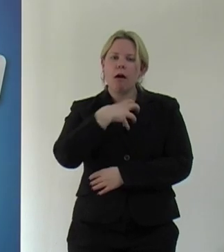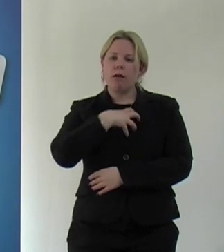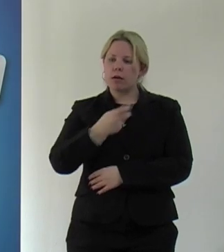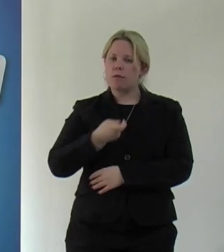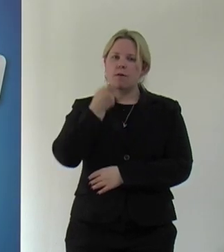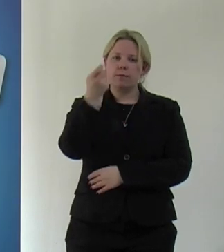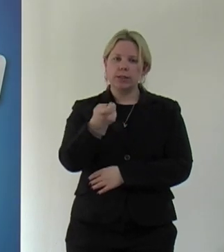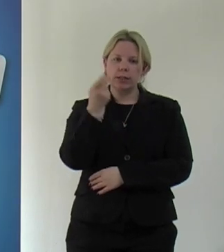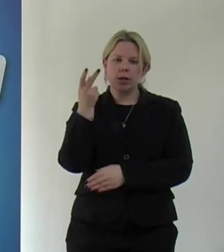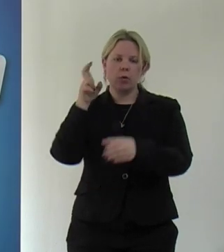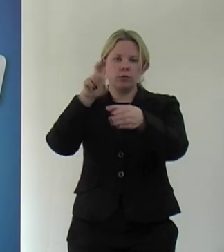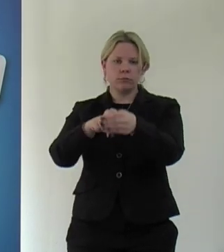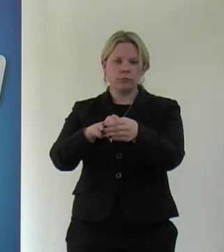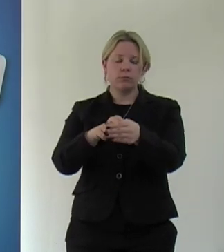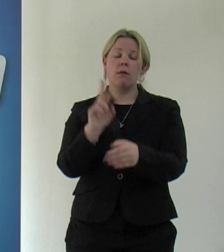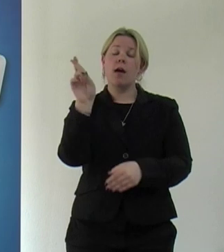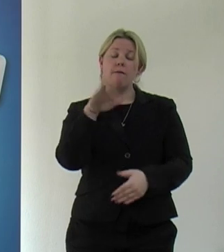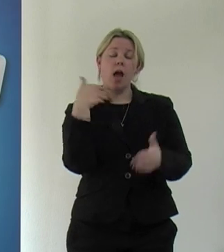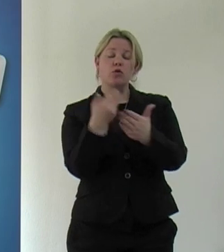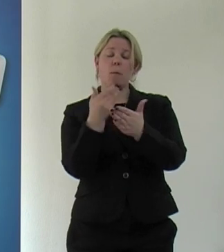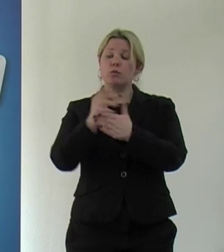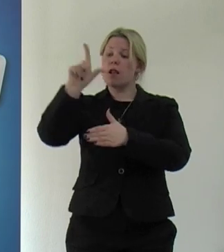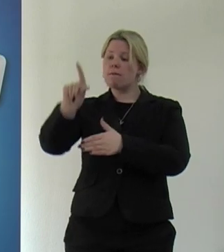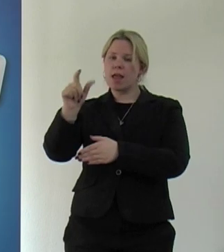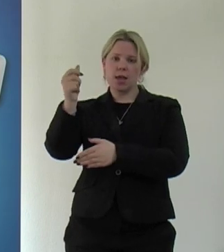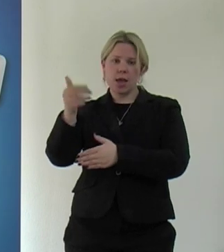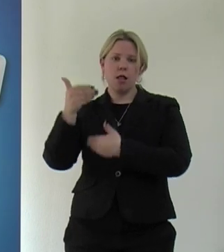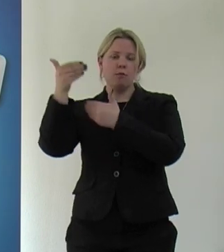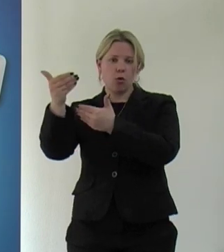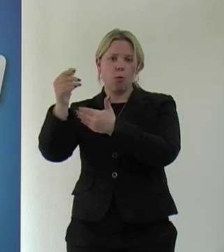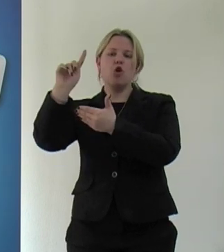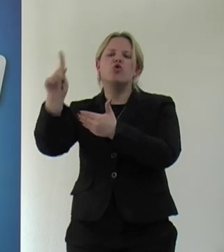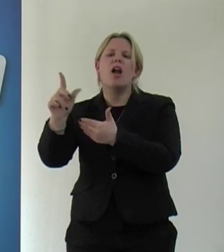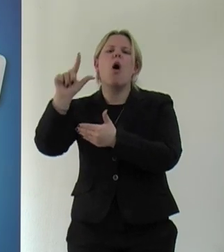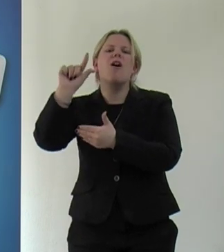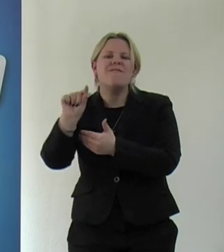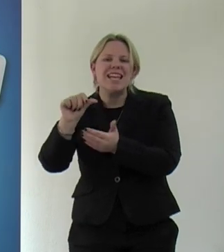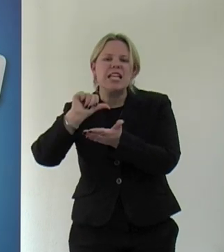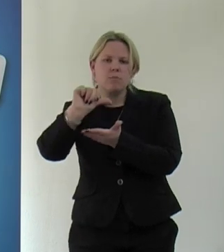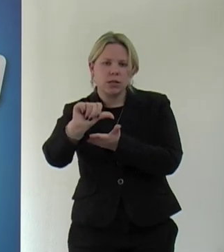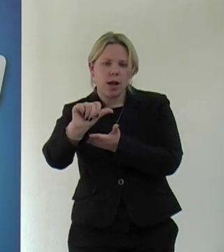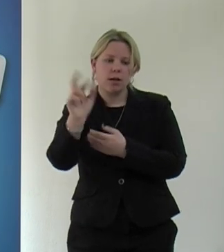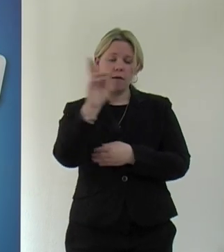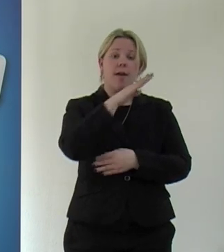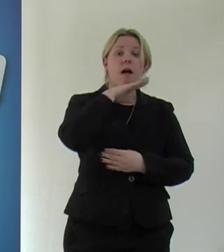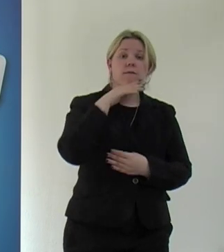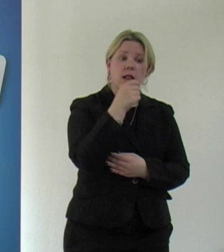Wer wenig verdient, der zahlt wenig. Wer viel verdient, der zahlt viel. Das ist